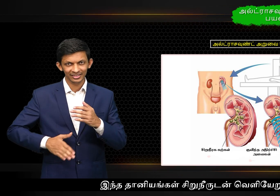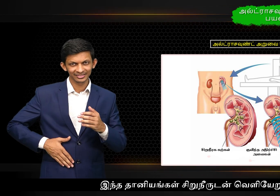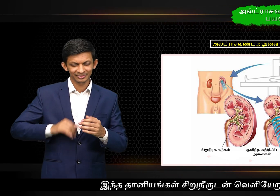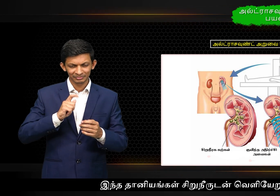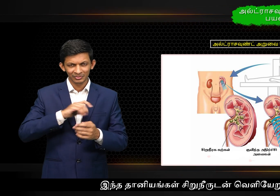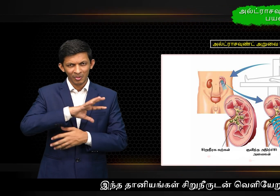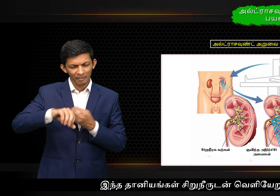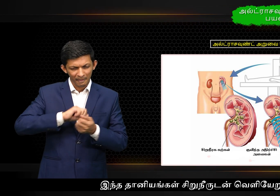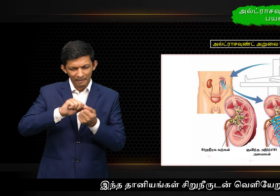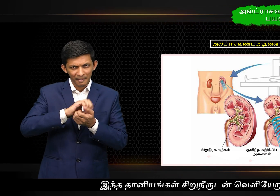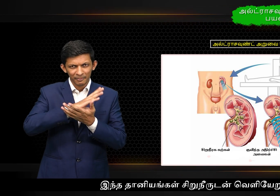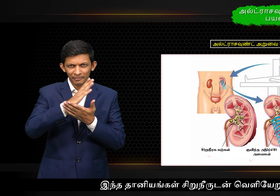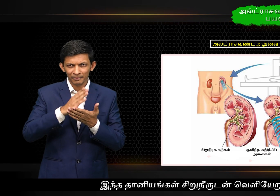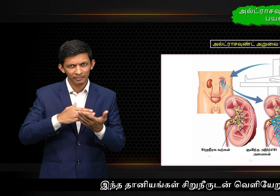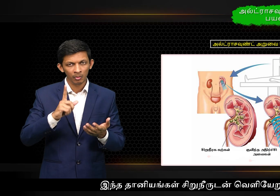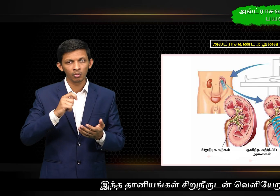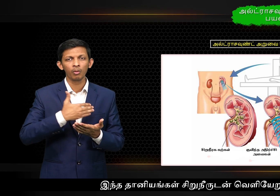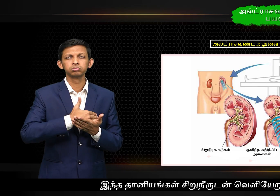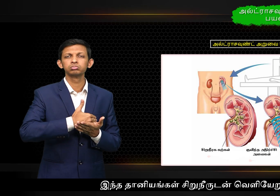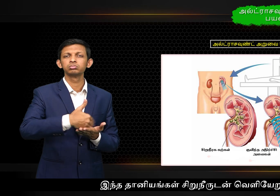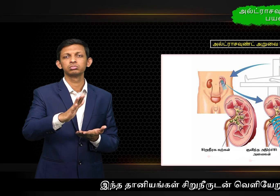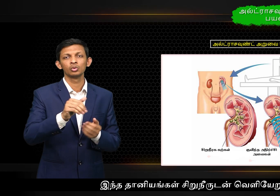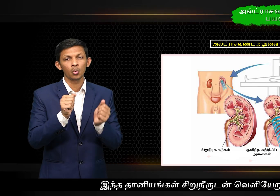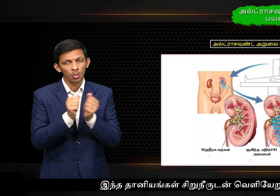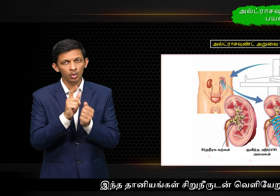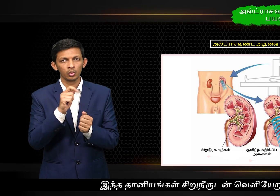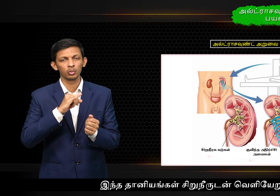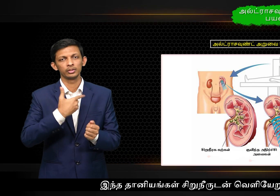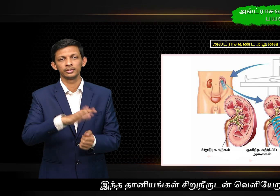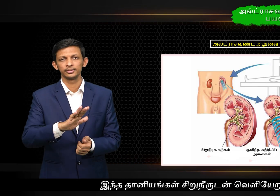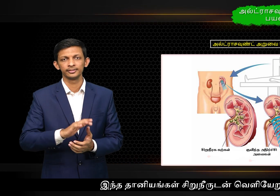இந்த தானியங்கள் சிறுநீருடன் வெளியேறும்.